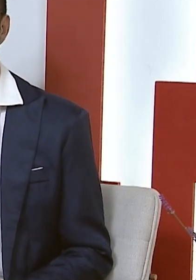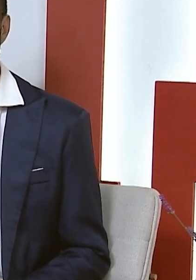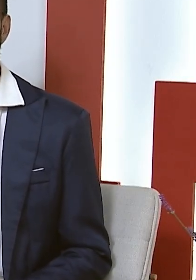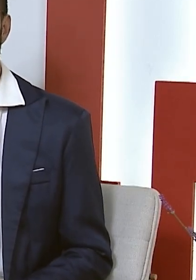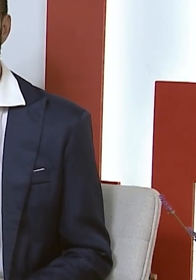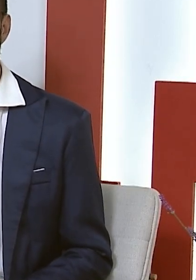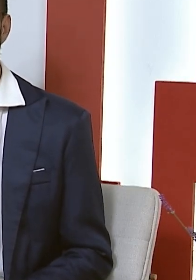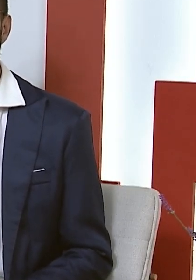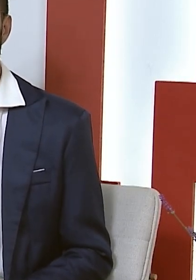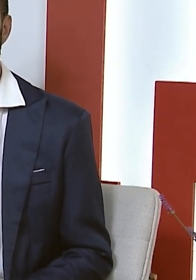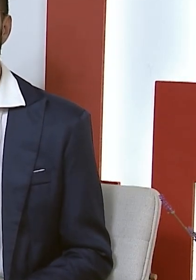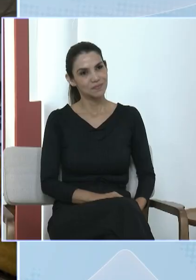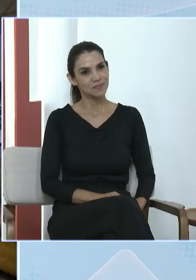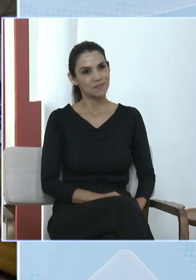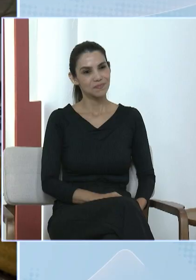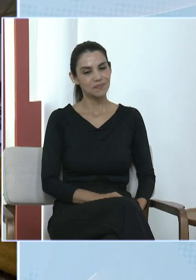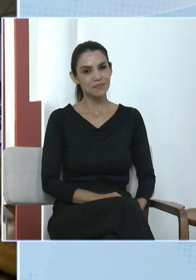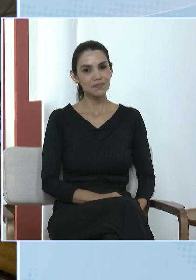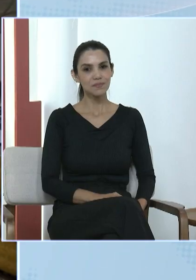Brasil.